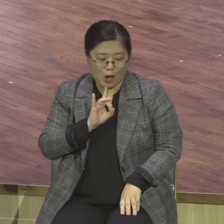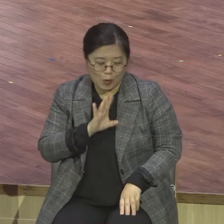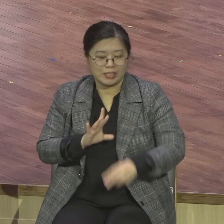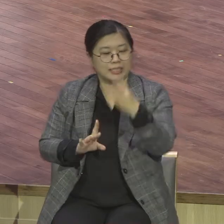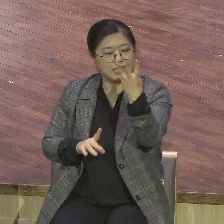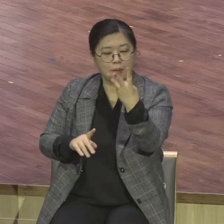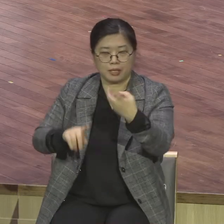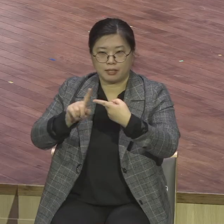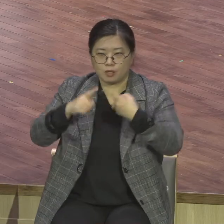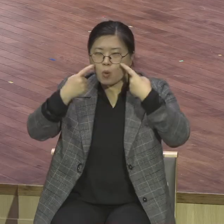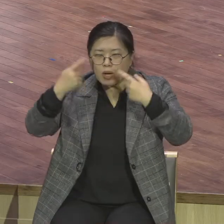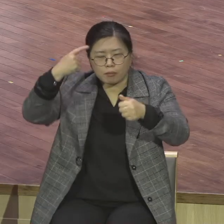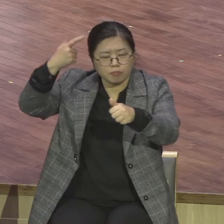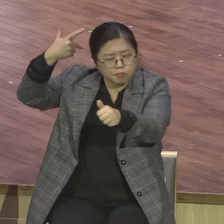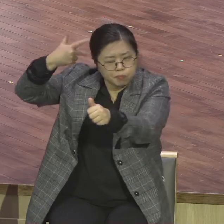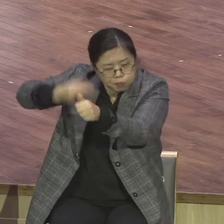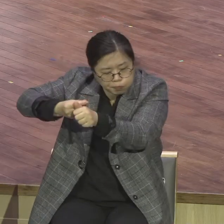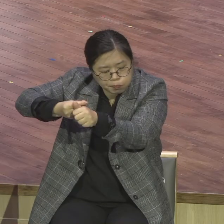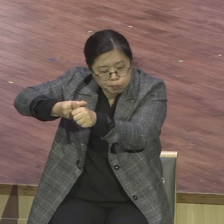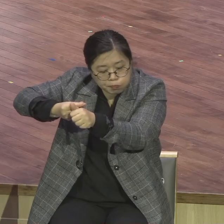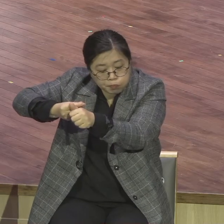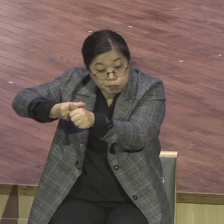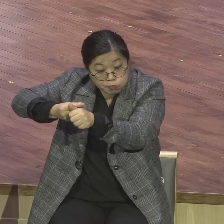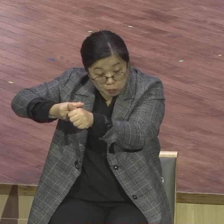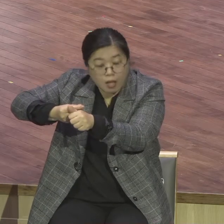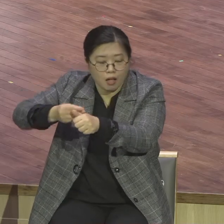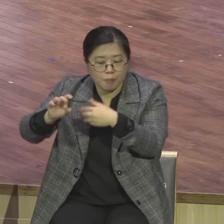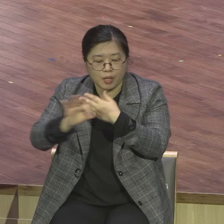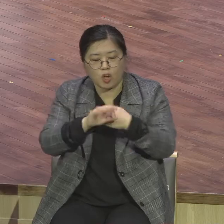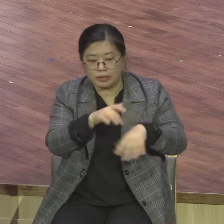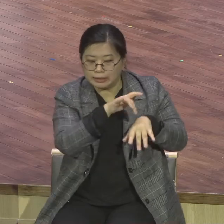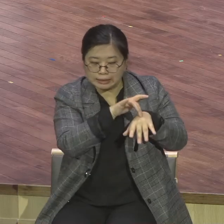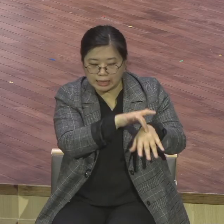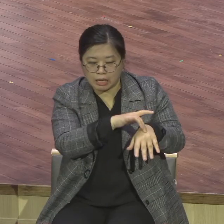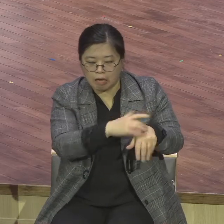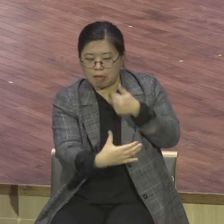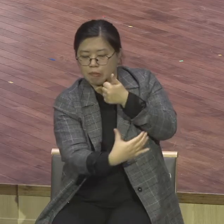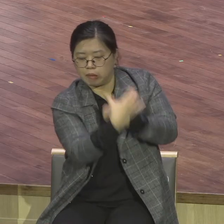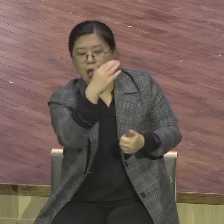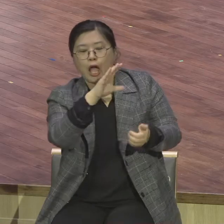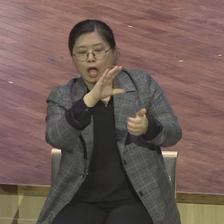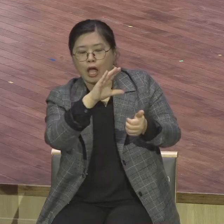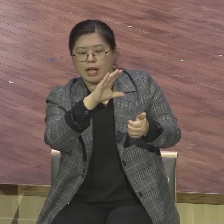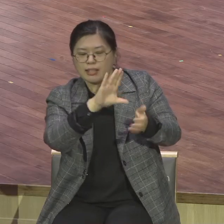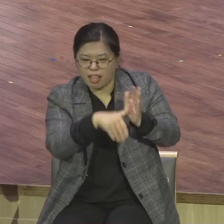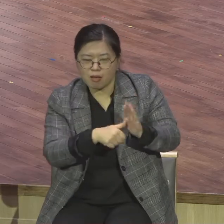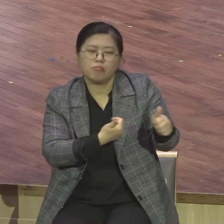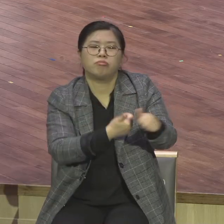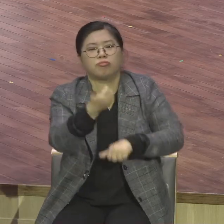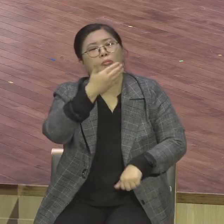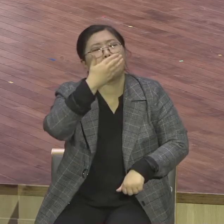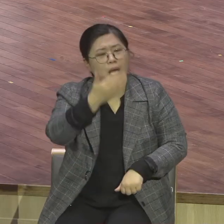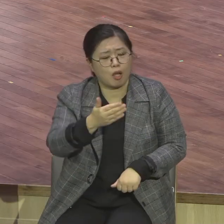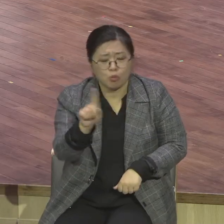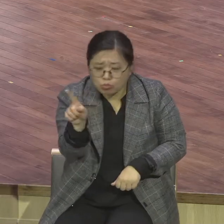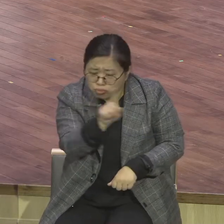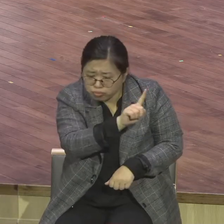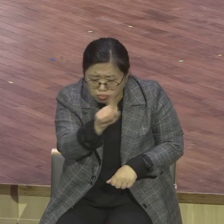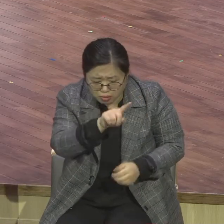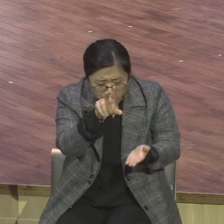가운데 참된 승리가 이루어진다는 사실을 체험하게 됩니다. 영계 모든 성도가 어떤 상황 속에서도